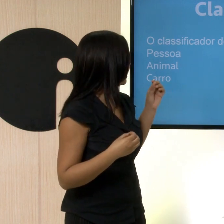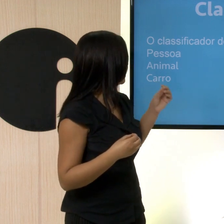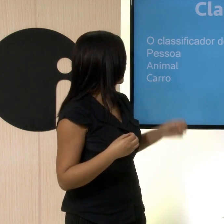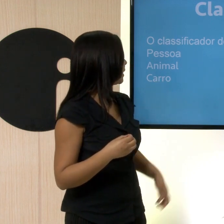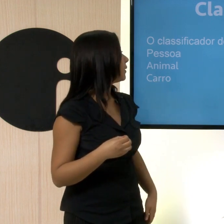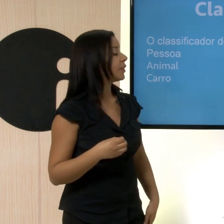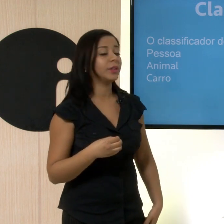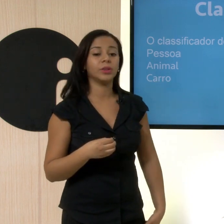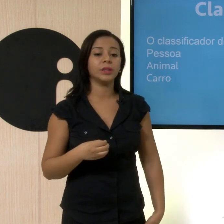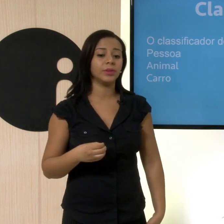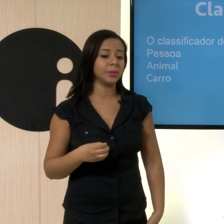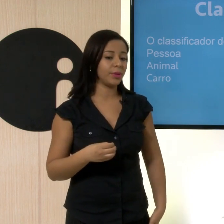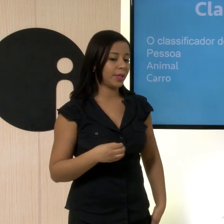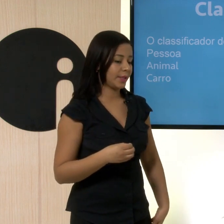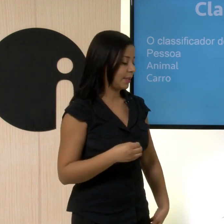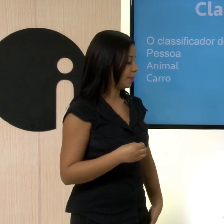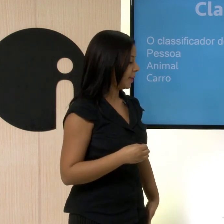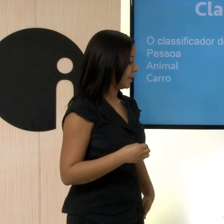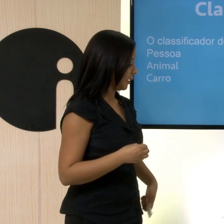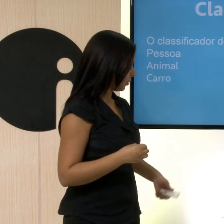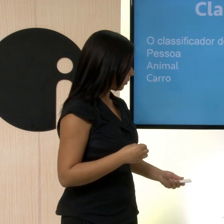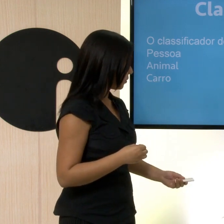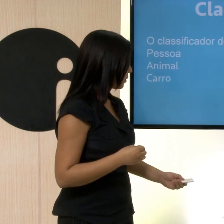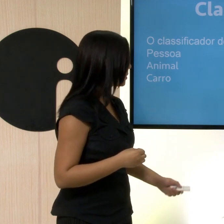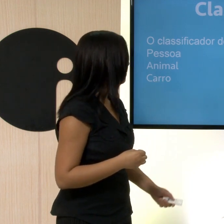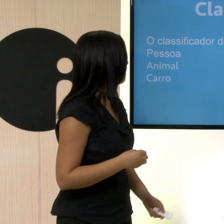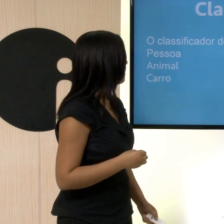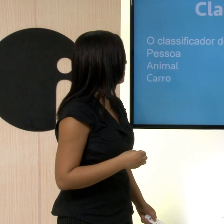esses classificadores, vamos conhecer mais alguns.